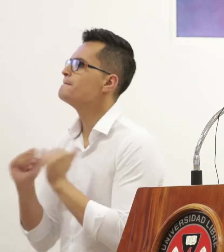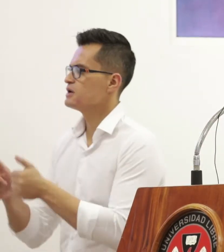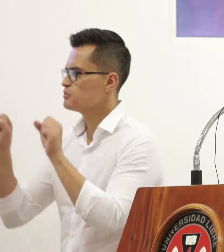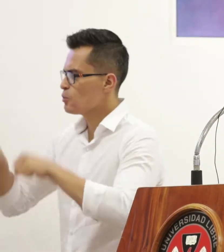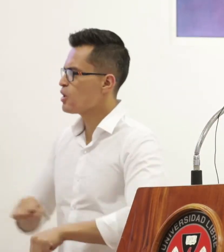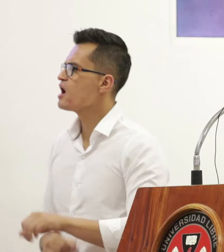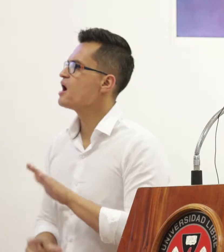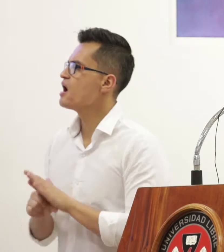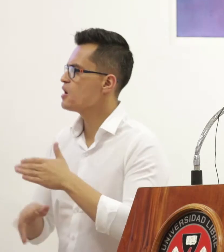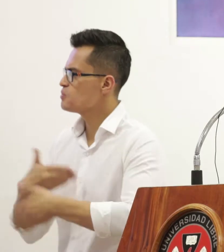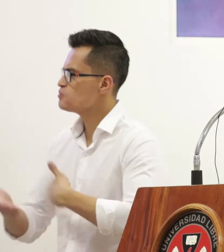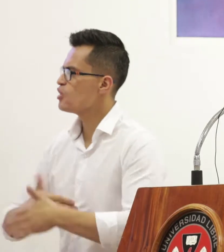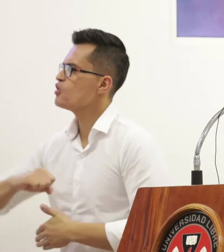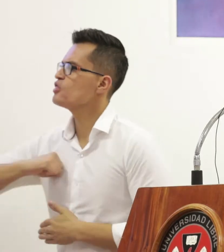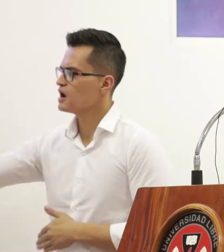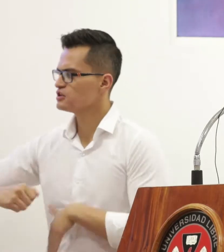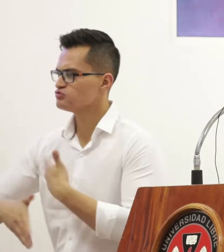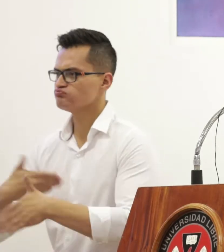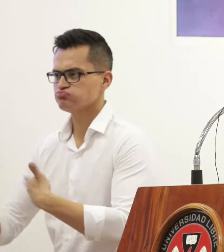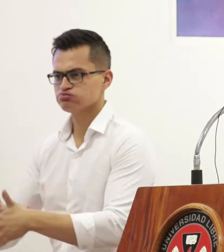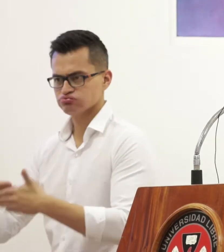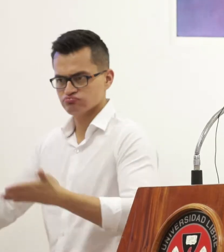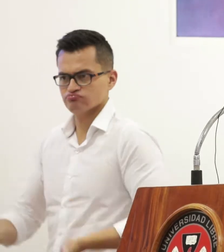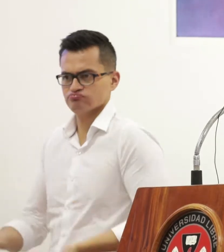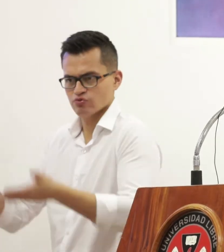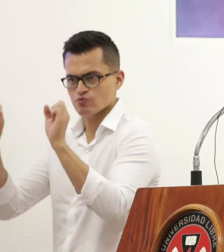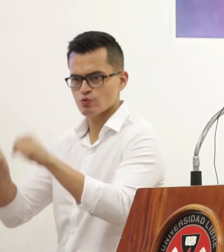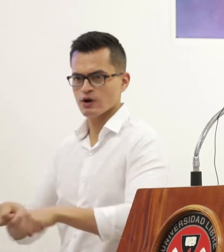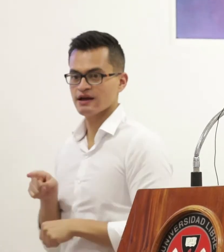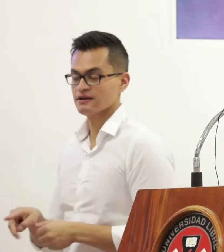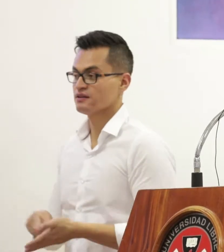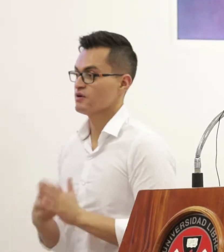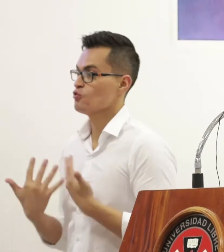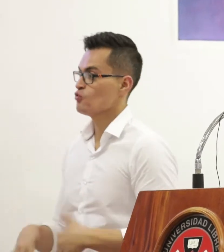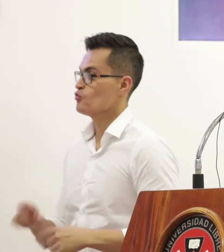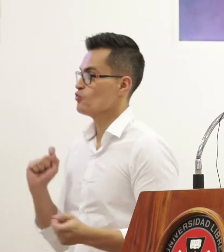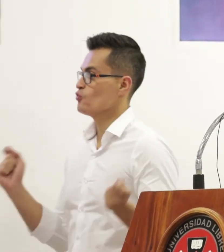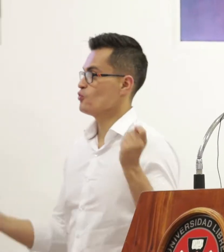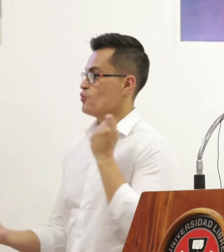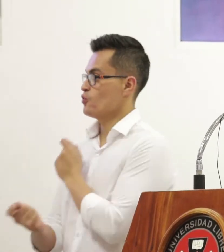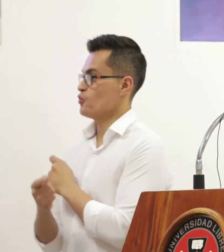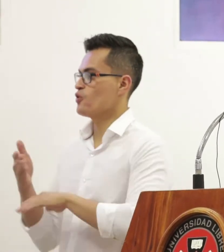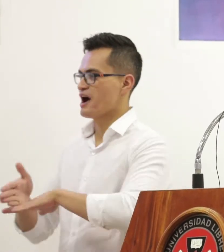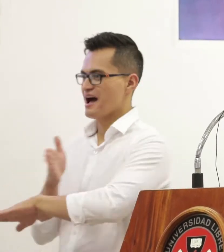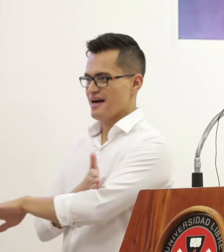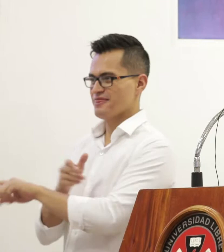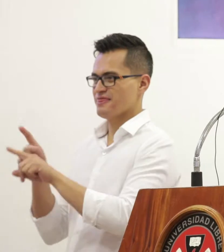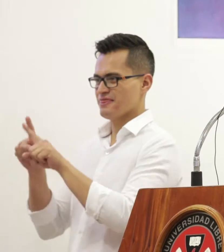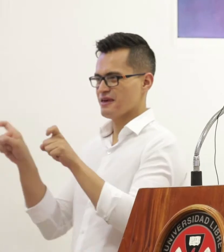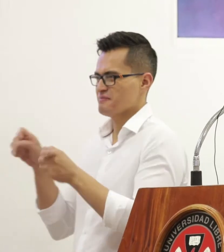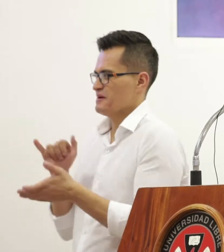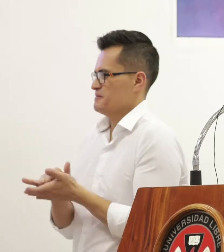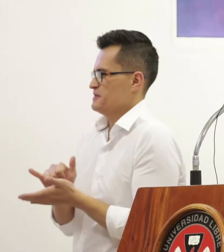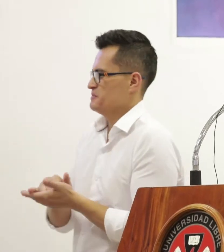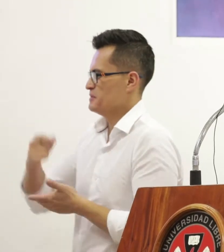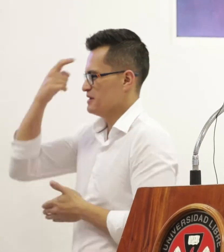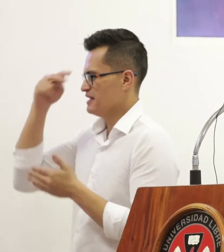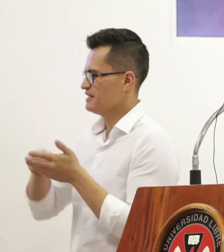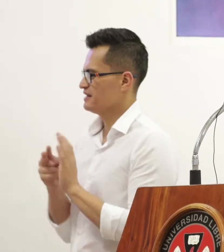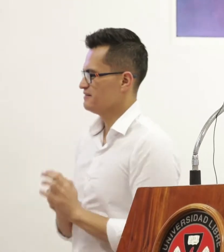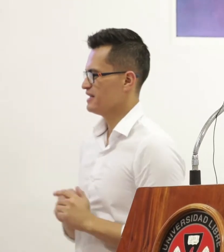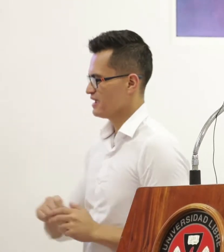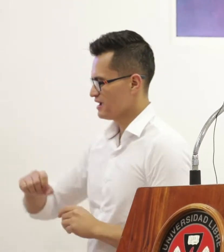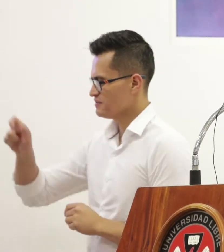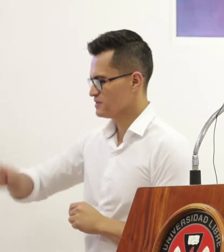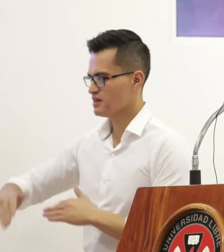paso revolucionario en esta materia, como ya lo decía, eliminando esa odiosa institución de la interdicción